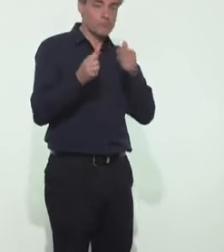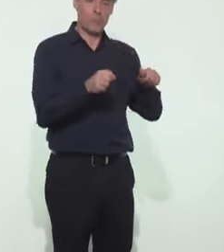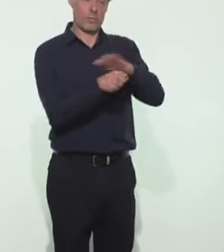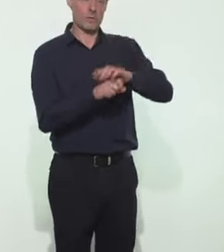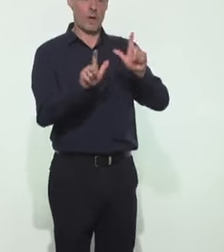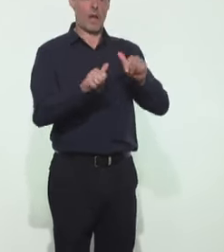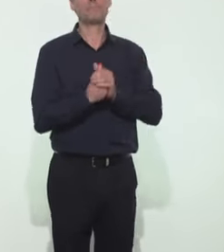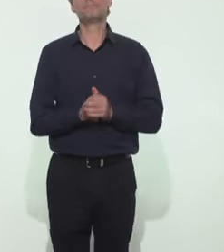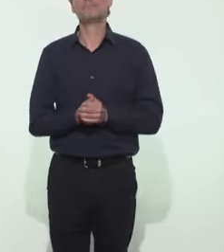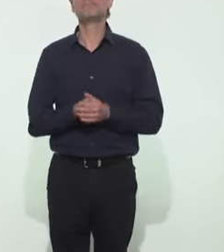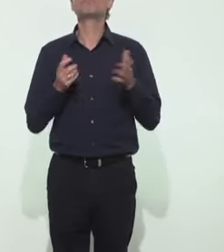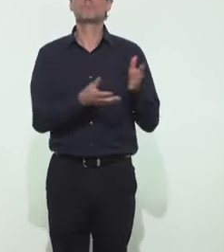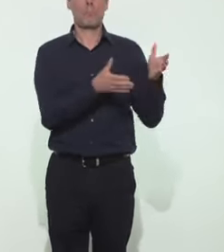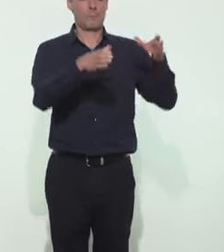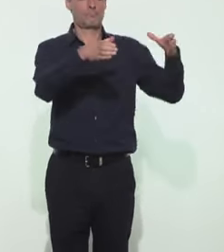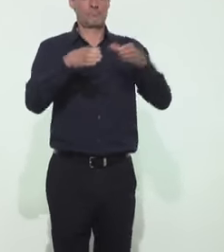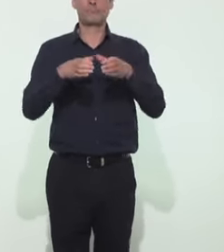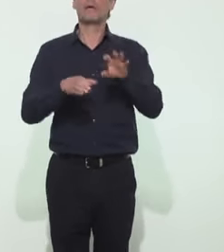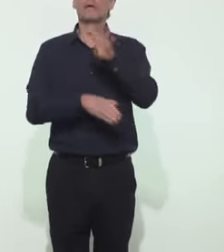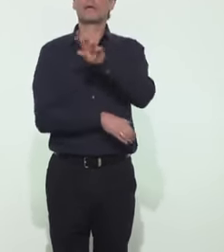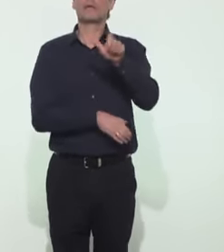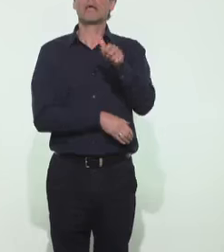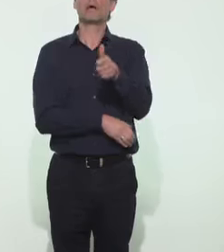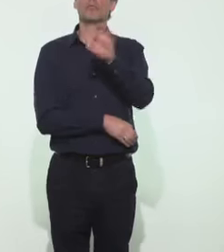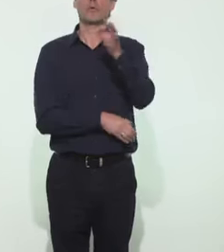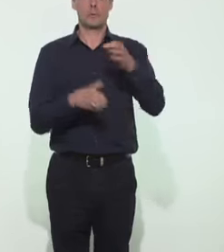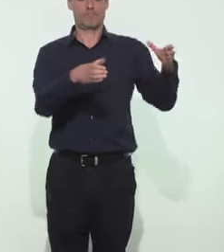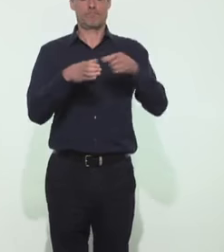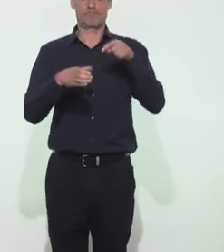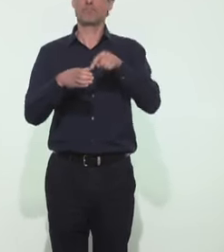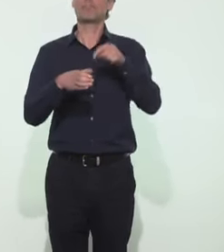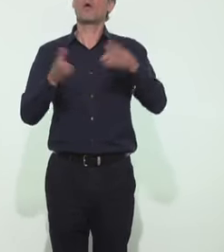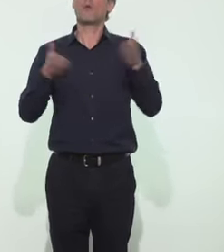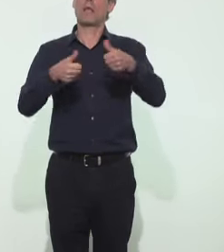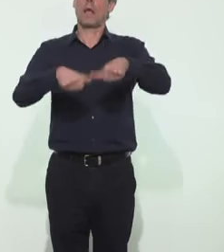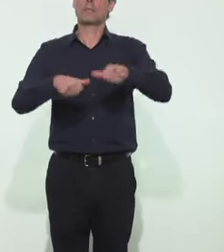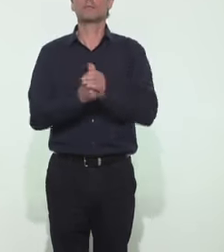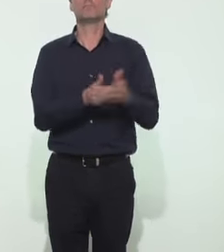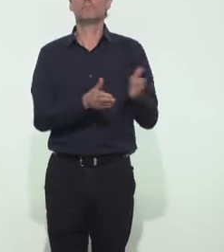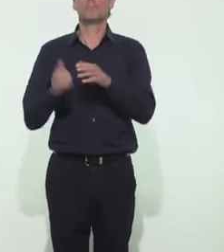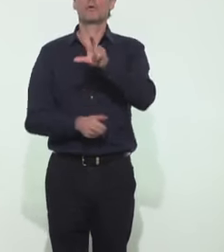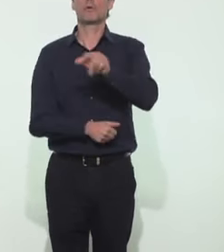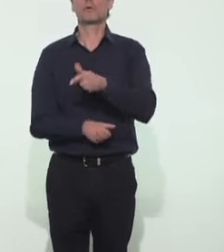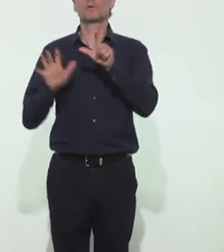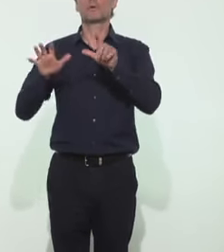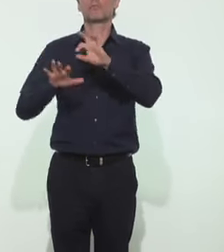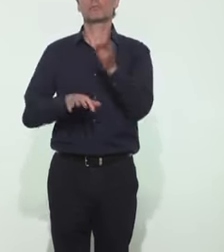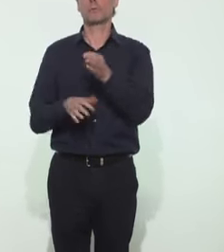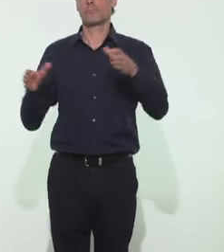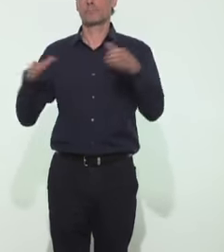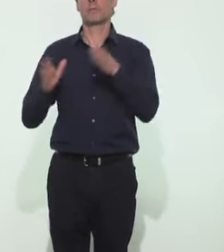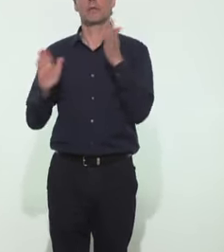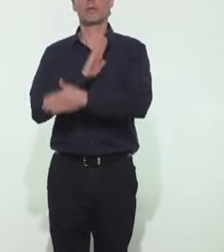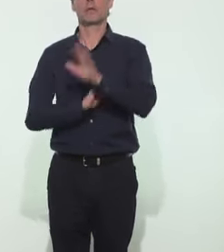après ses passages nous observons 41% d'admission et 3 à 12 7% de passage